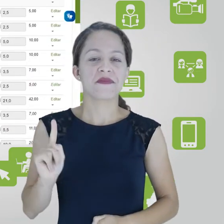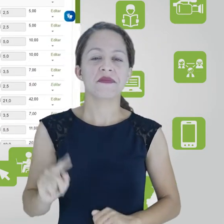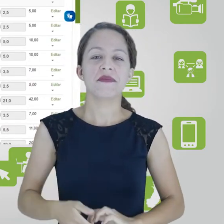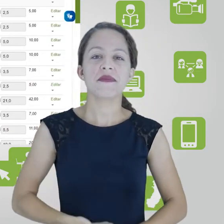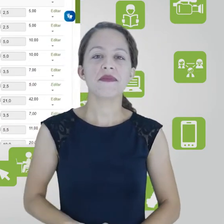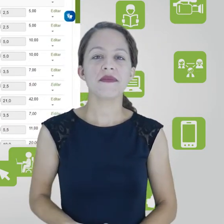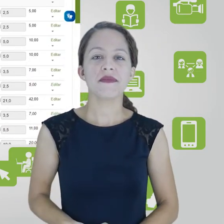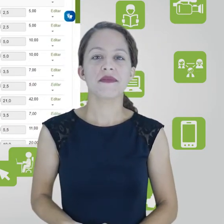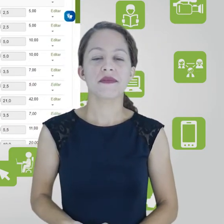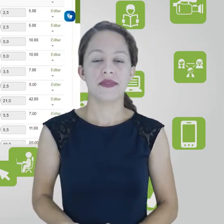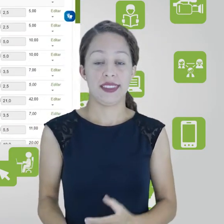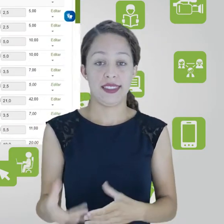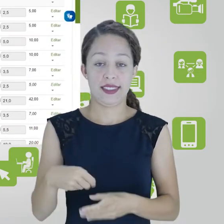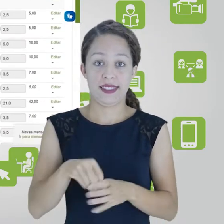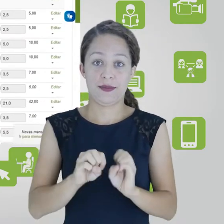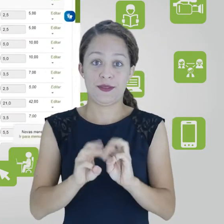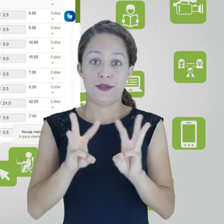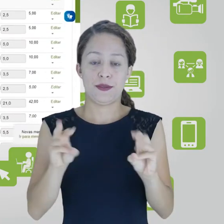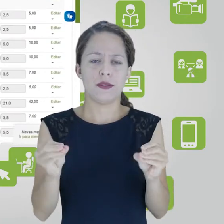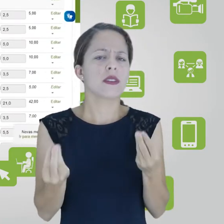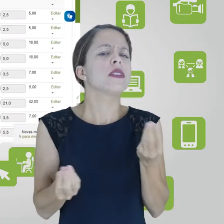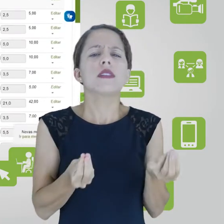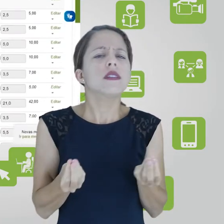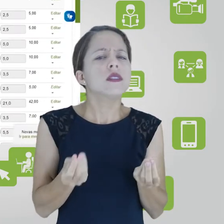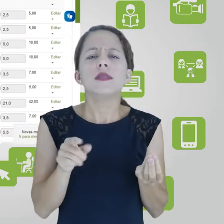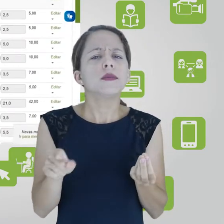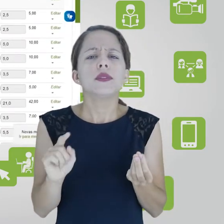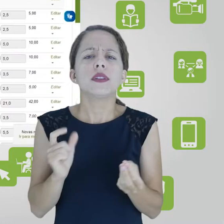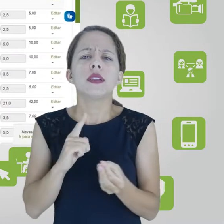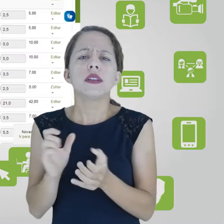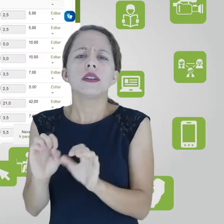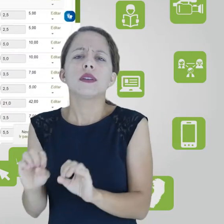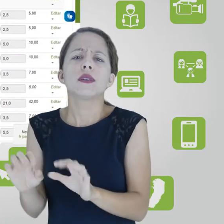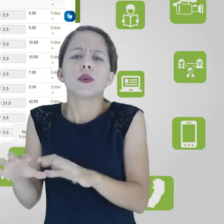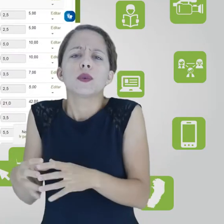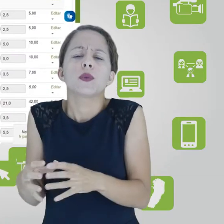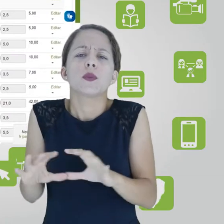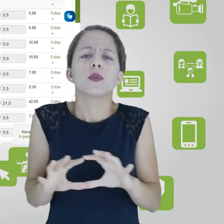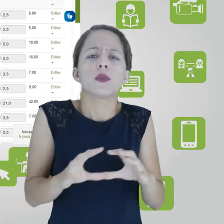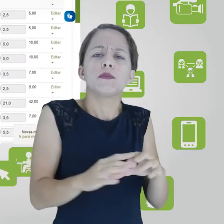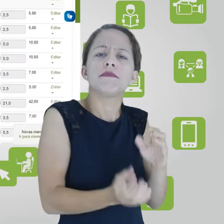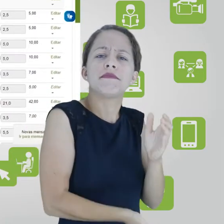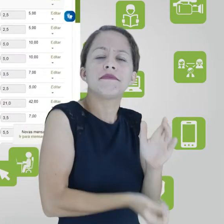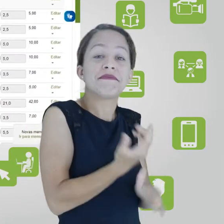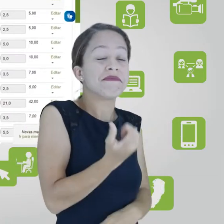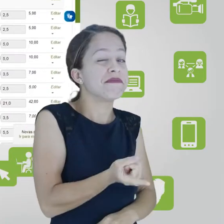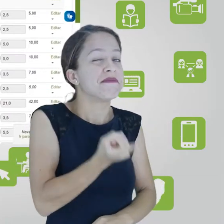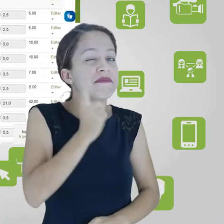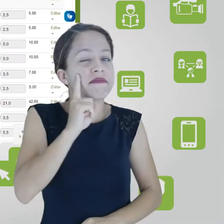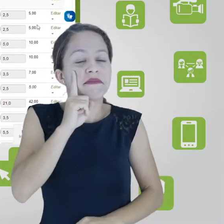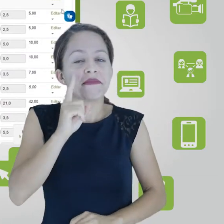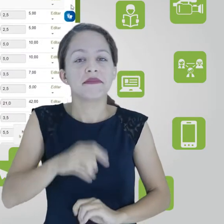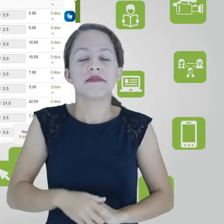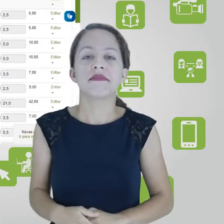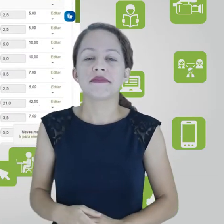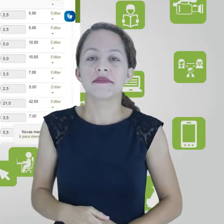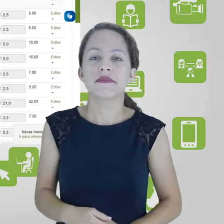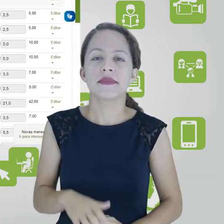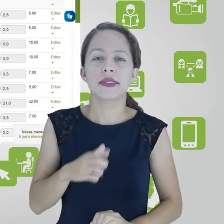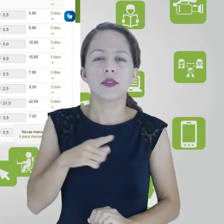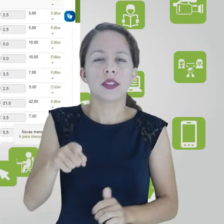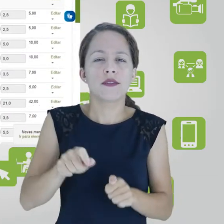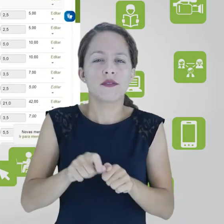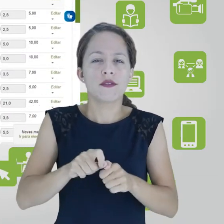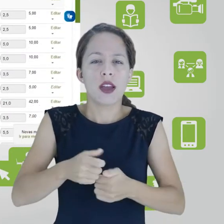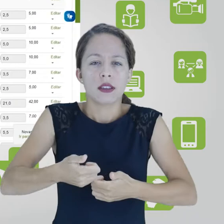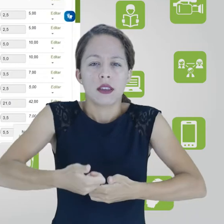isso. Vamos lá. Bom, aqui no Moodle, como é que a gente cria as categorias? Vamos